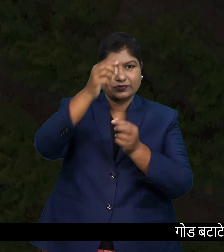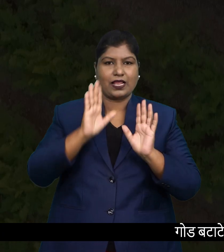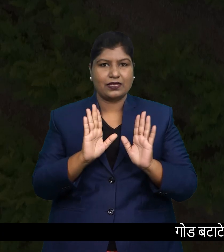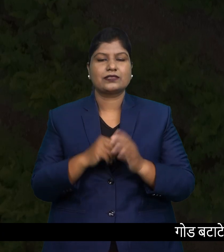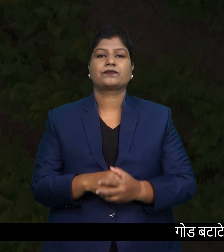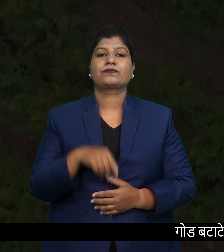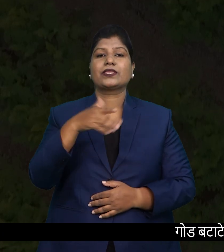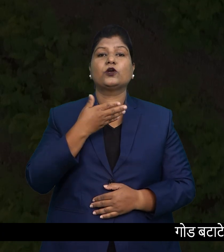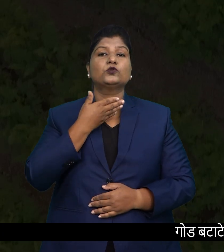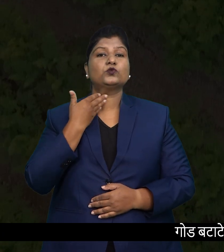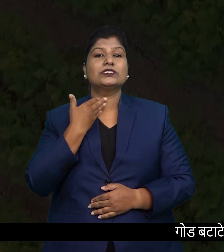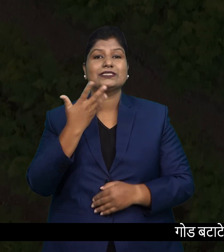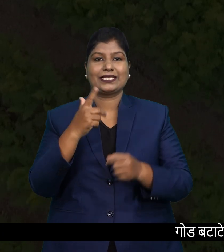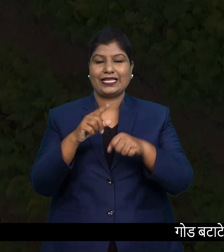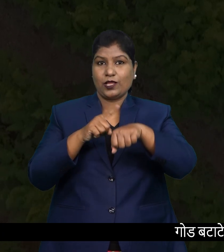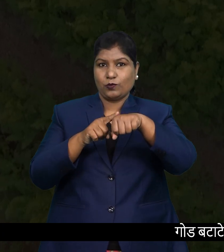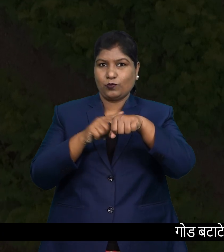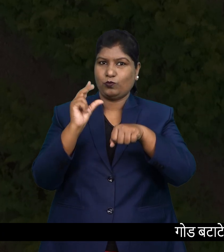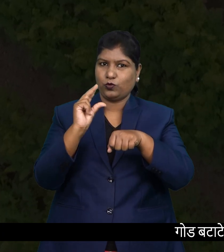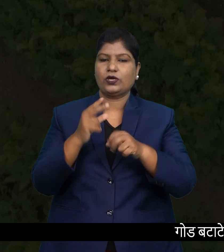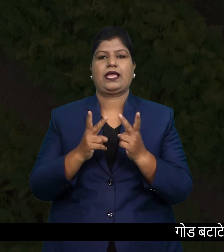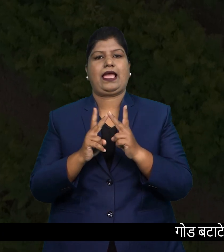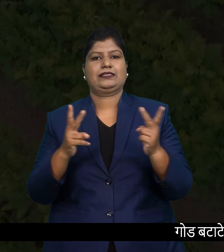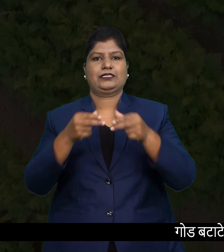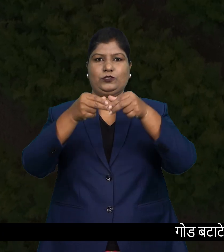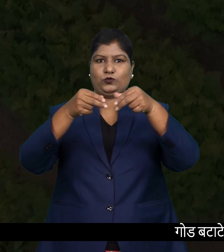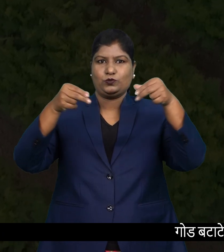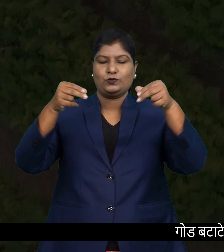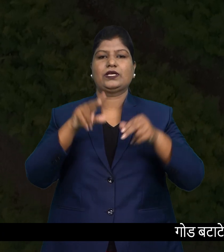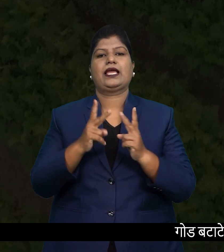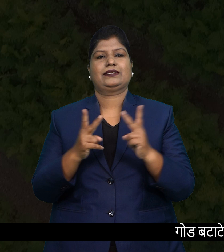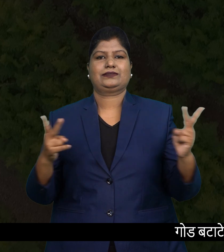गोड बटाटे इत्यादींचा समावेश आहे.